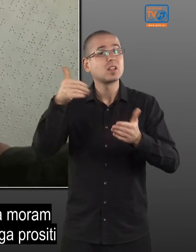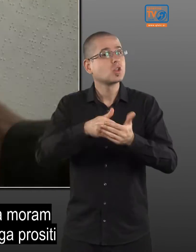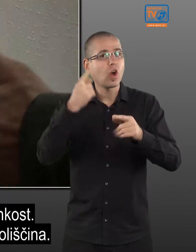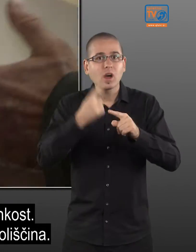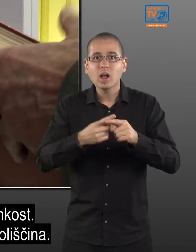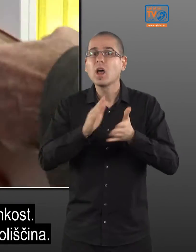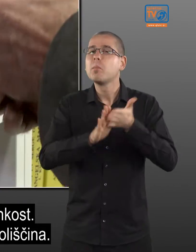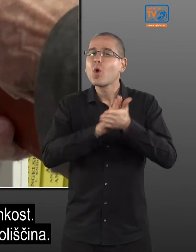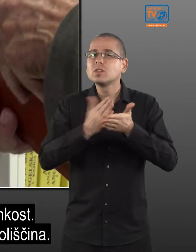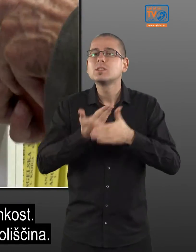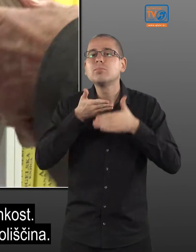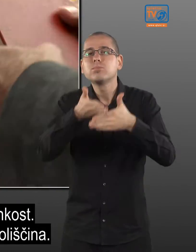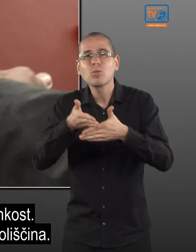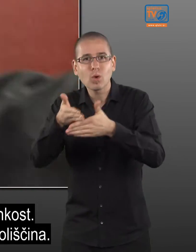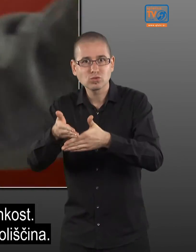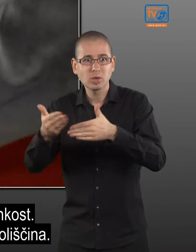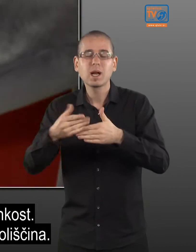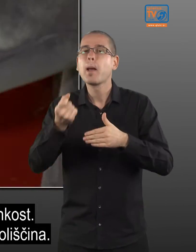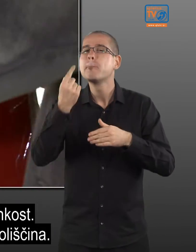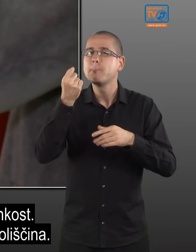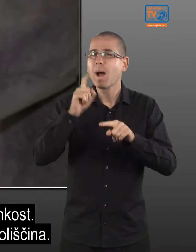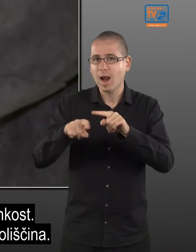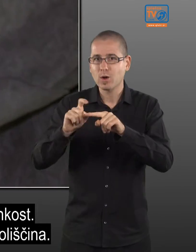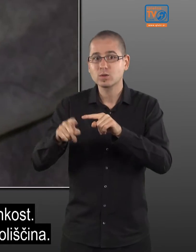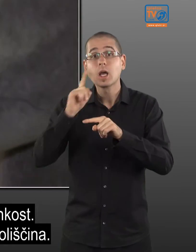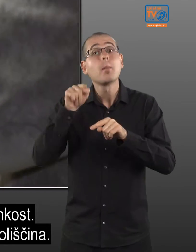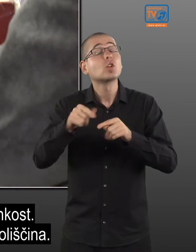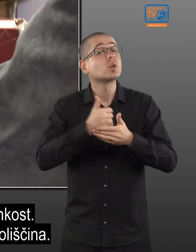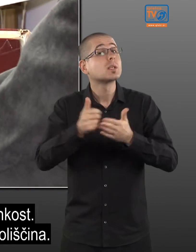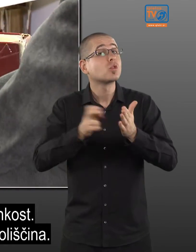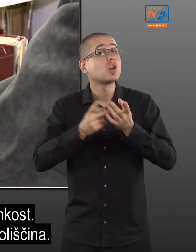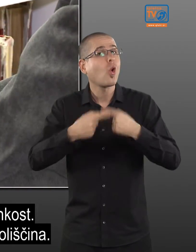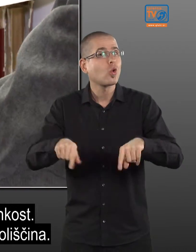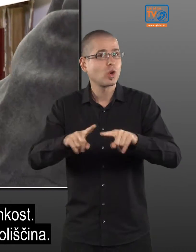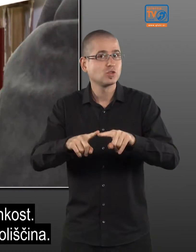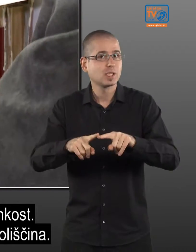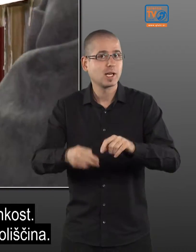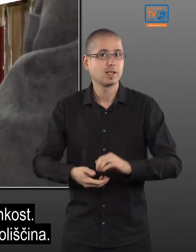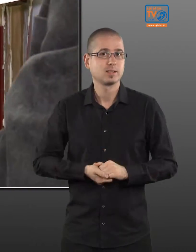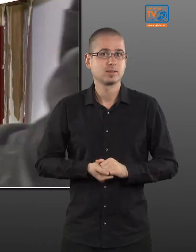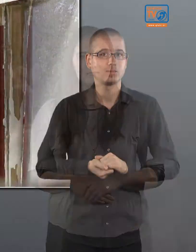prositi koga za pomoč pri kakšnih malenkostih, ampak to je samo še okoliščina.